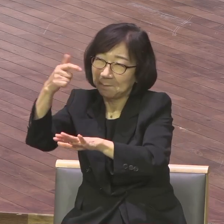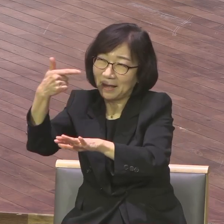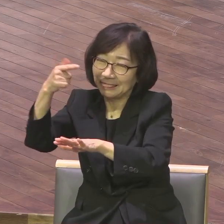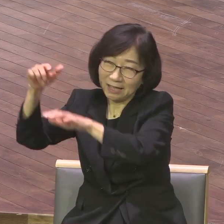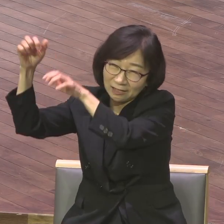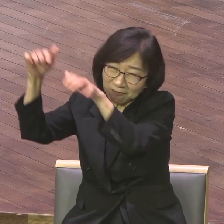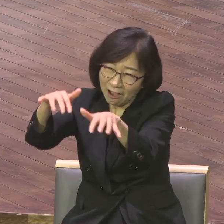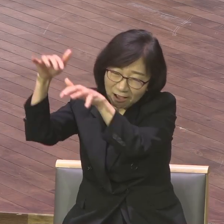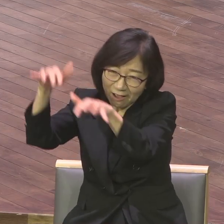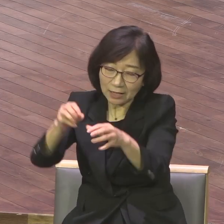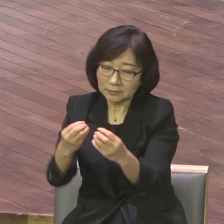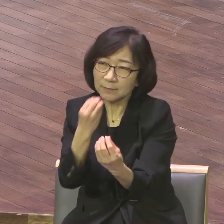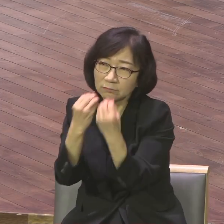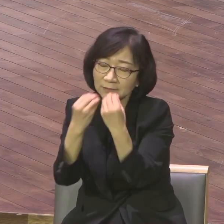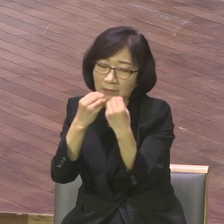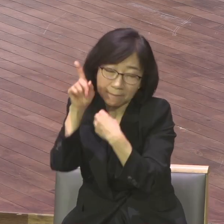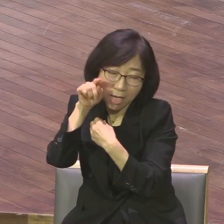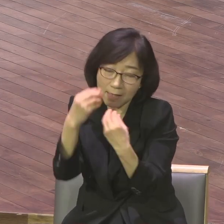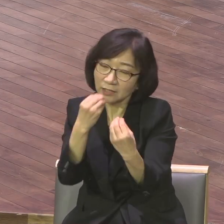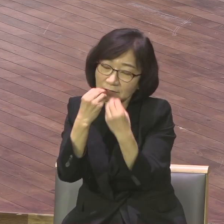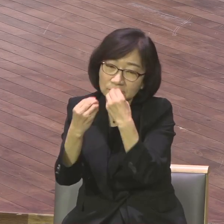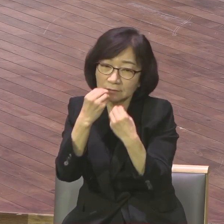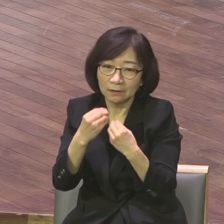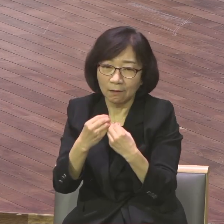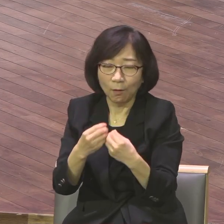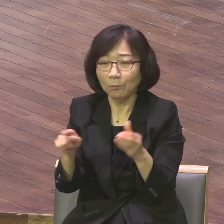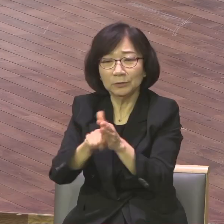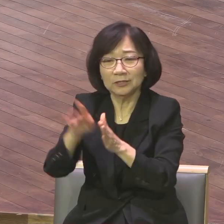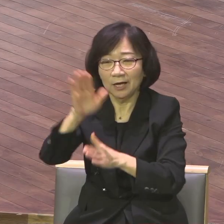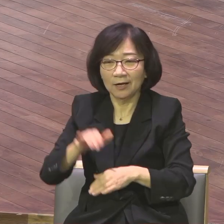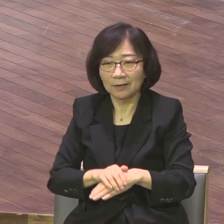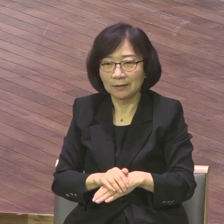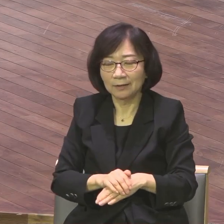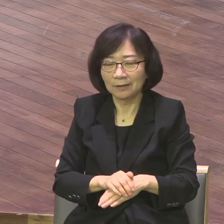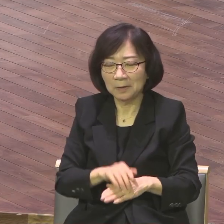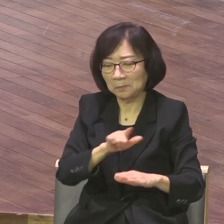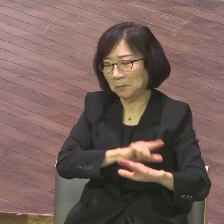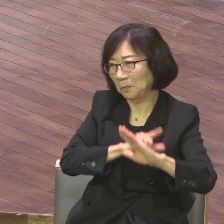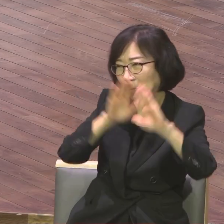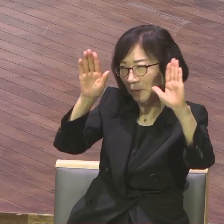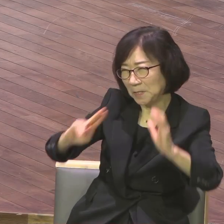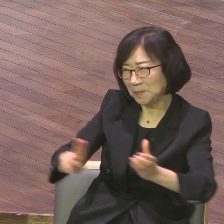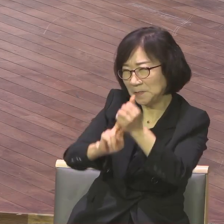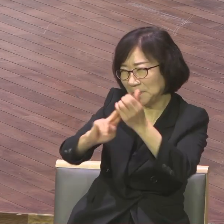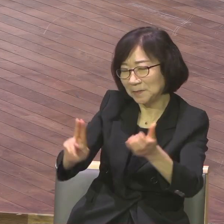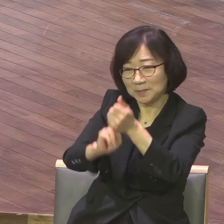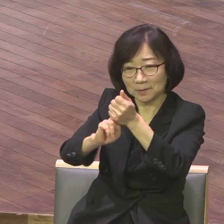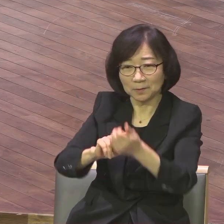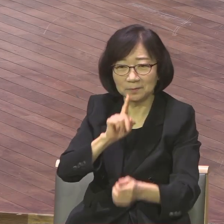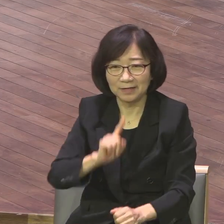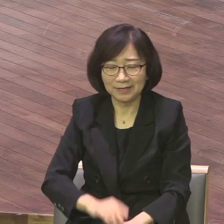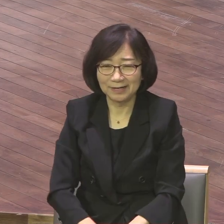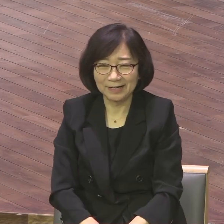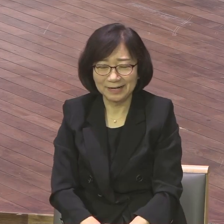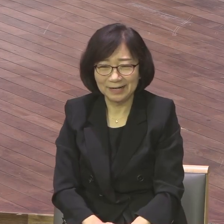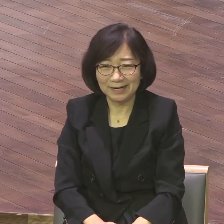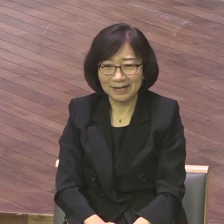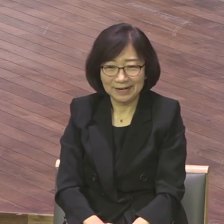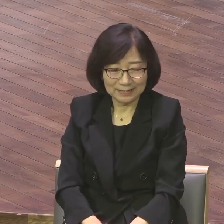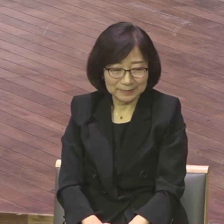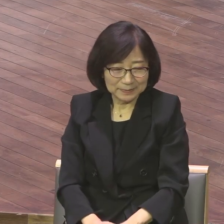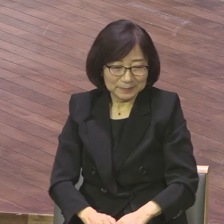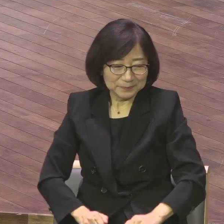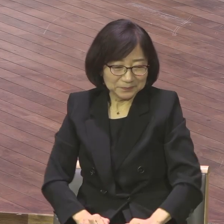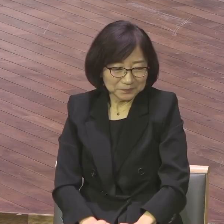지금 하늘에서 만나가 내려왔잖아요. 만나 내려서 먹고 살았잖아요. 40년 동안 먹고 살았잖아요. 예수님이 하늘에서